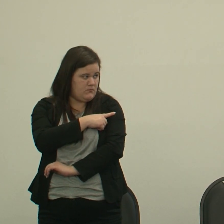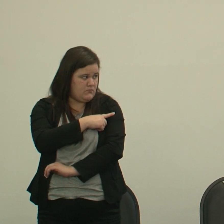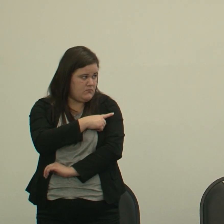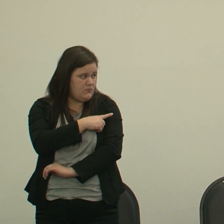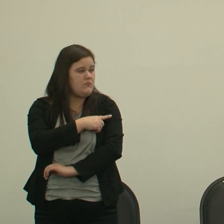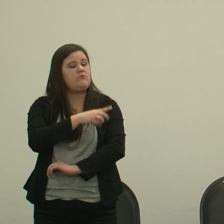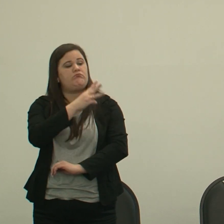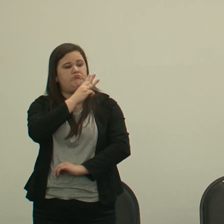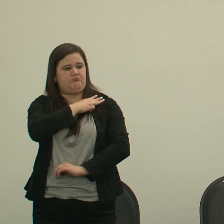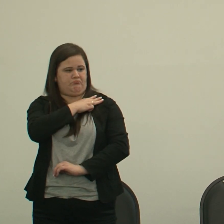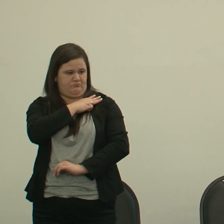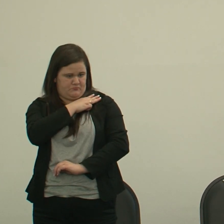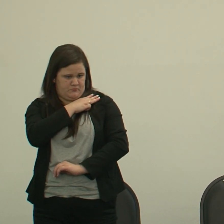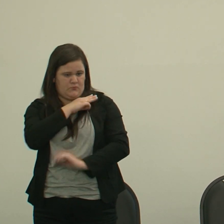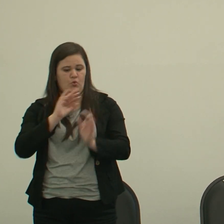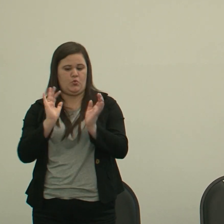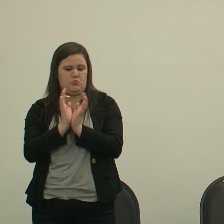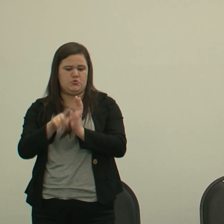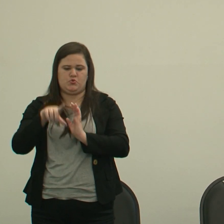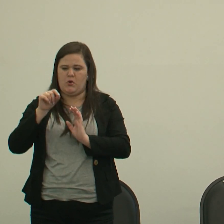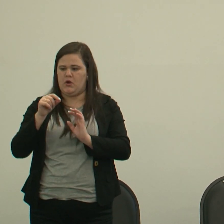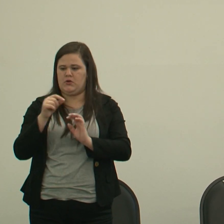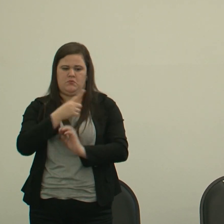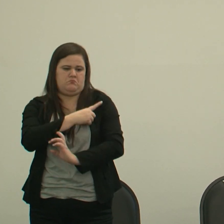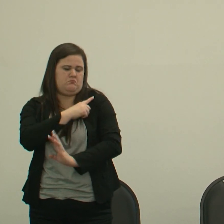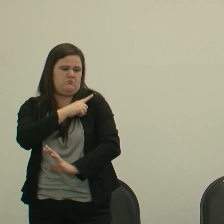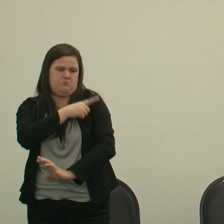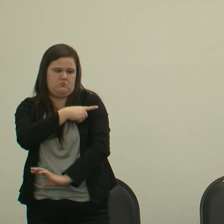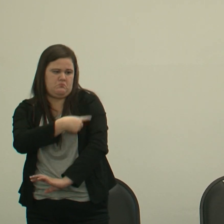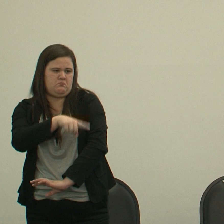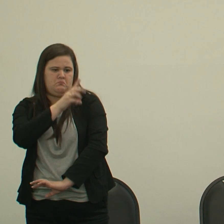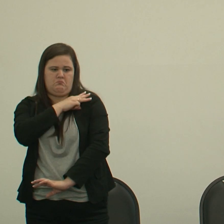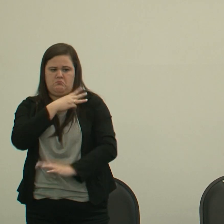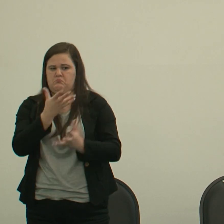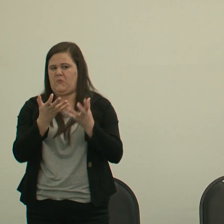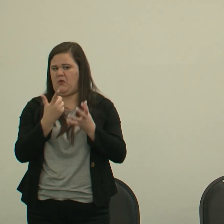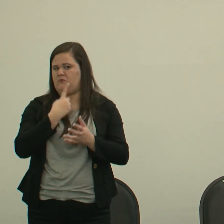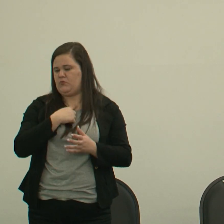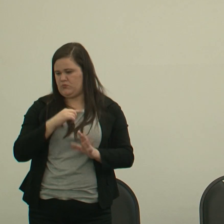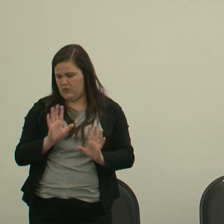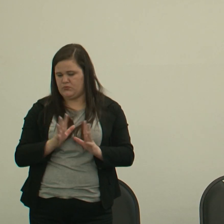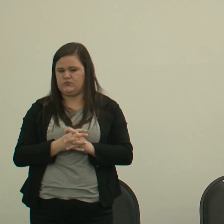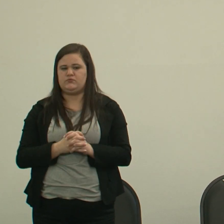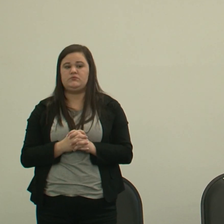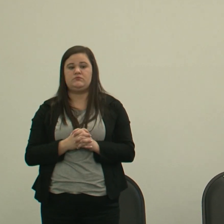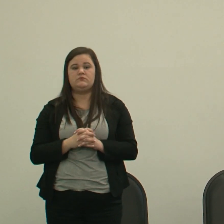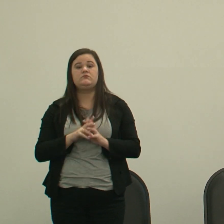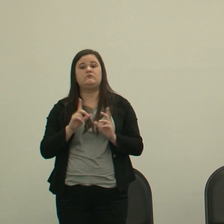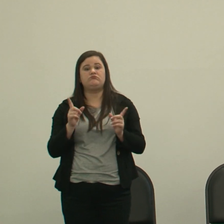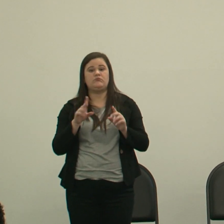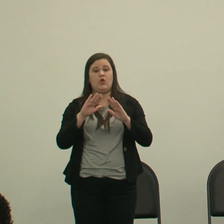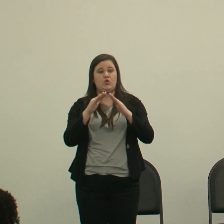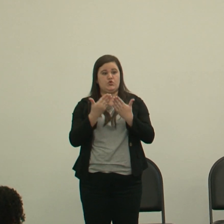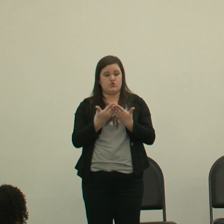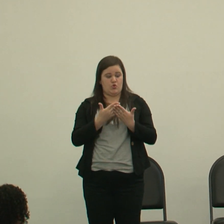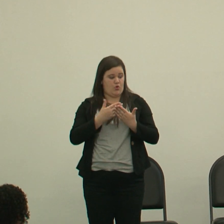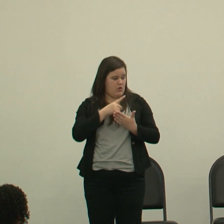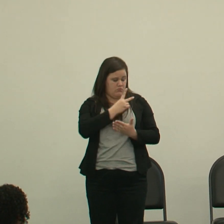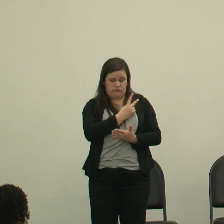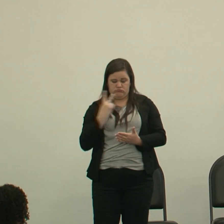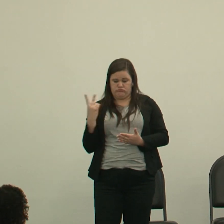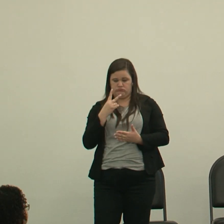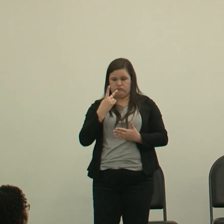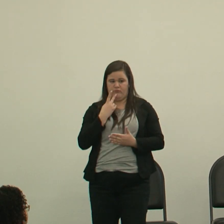ensino médio, o grupo que vai escolher em que série trabalharia aquela tirinha. O tipo de escola é a gente que vai dizer